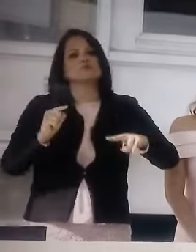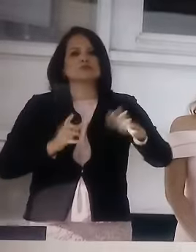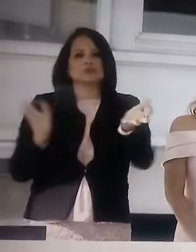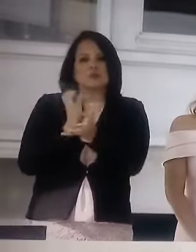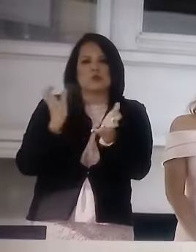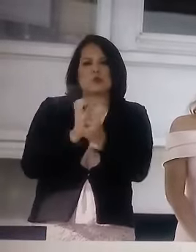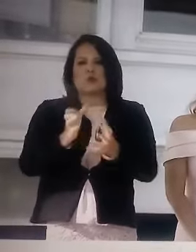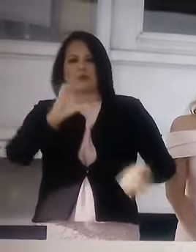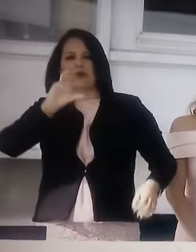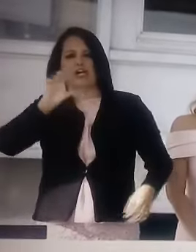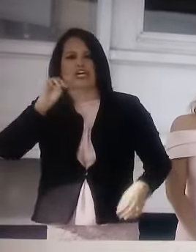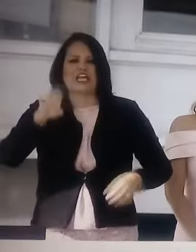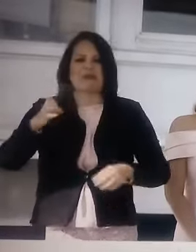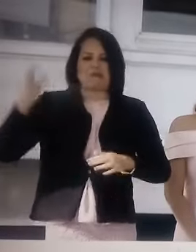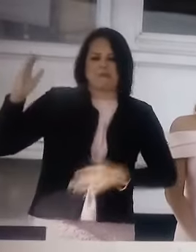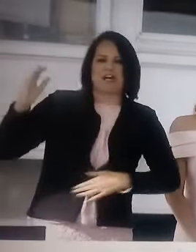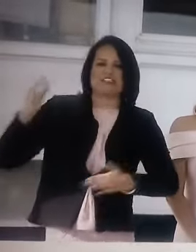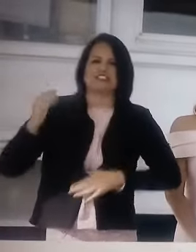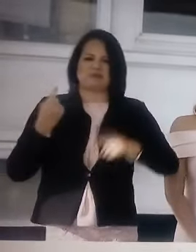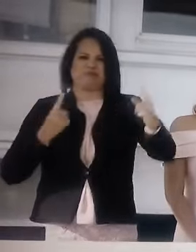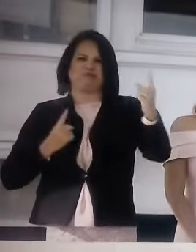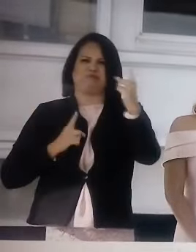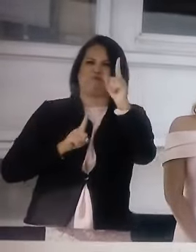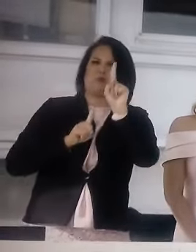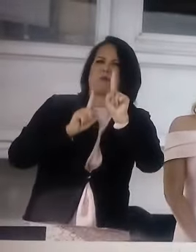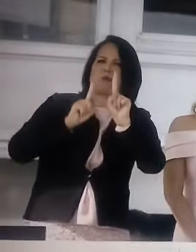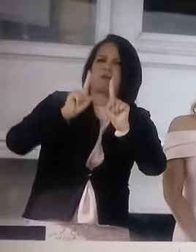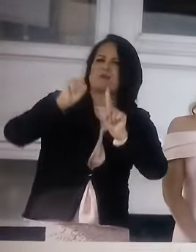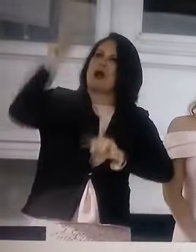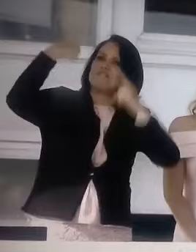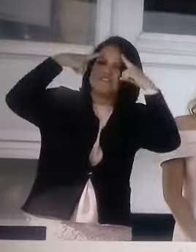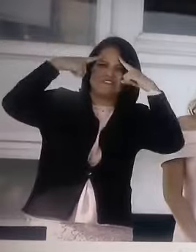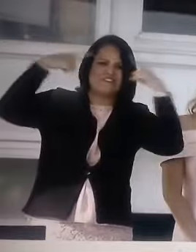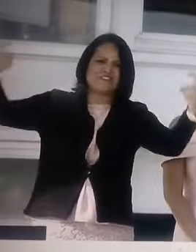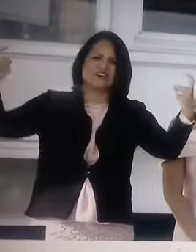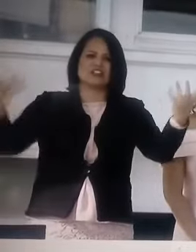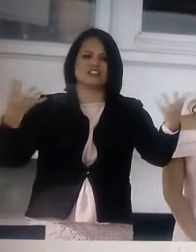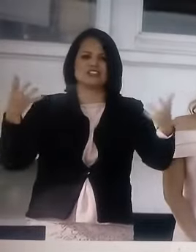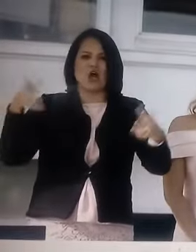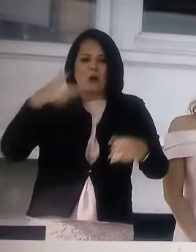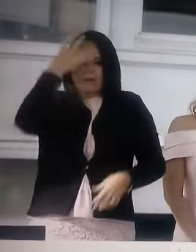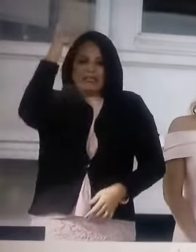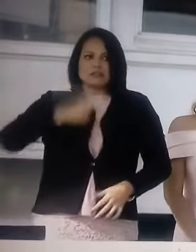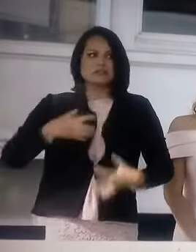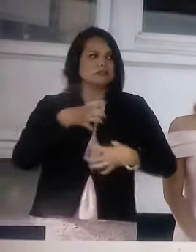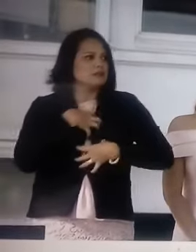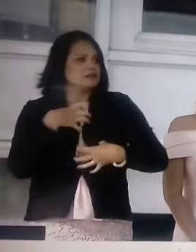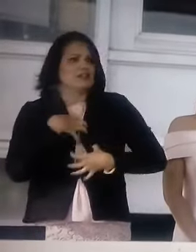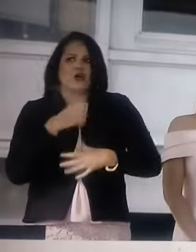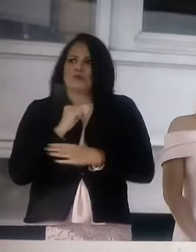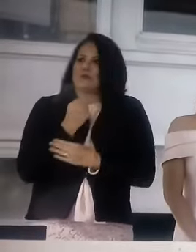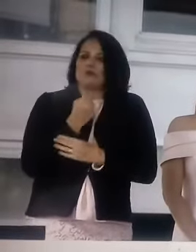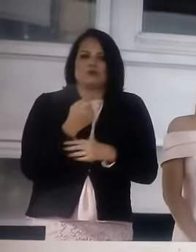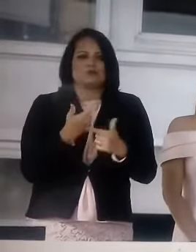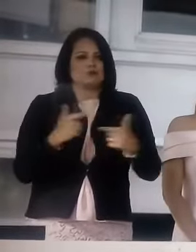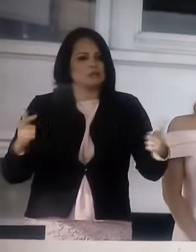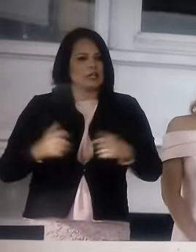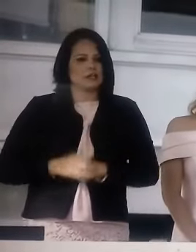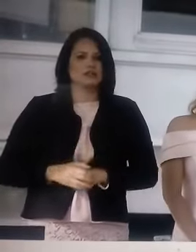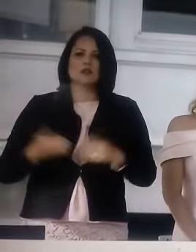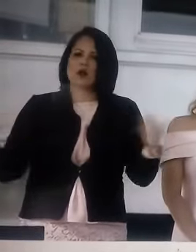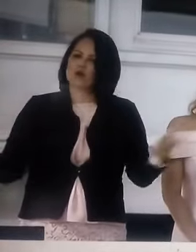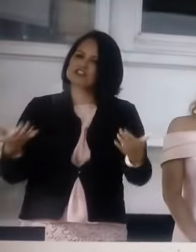de inocentes, destrói famílias e leva insegurança a todos os lugares. Nossa preocupação será com a